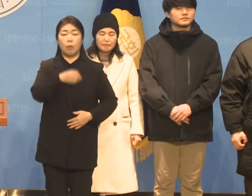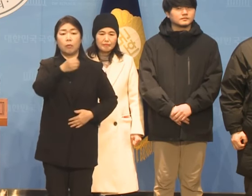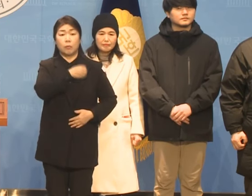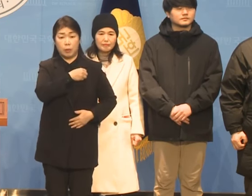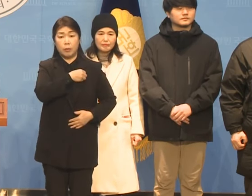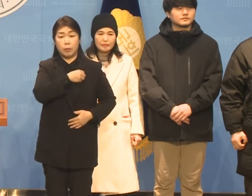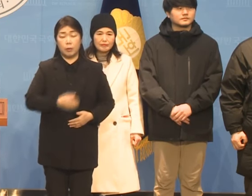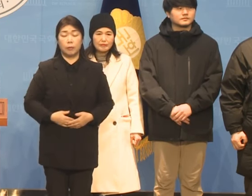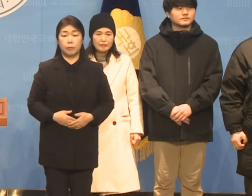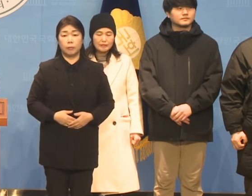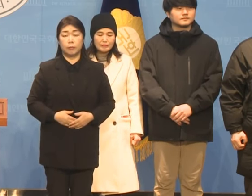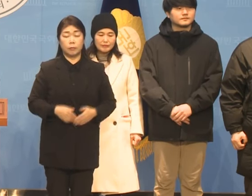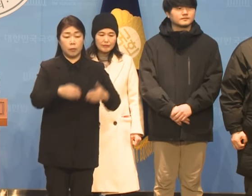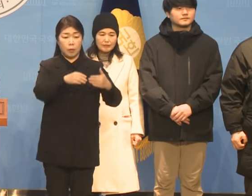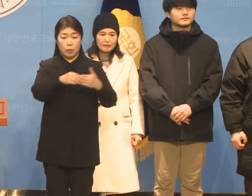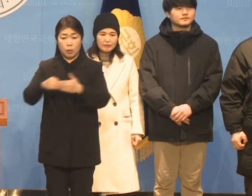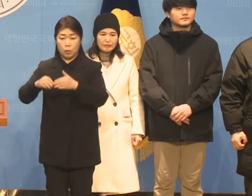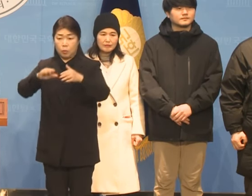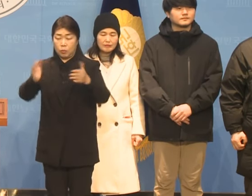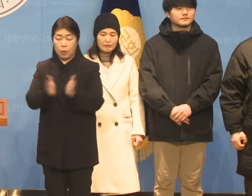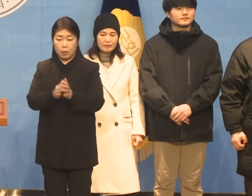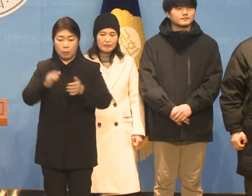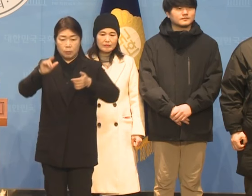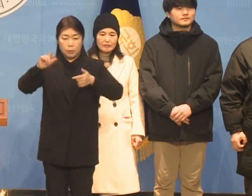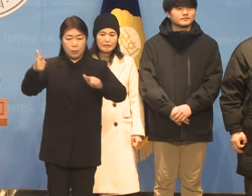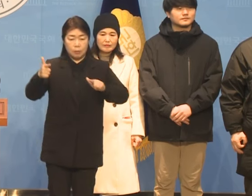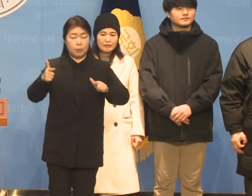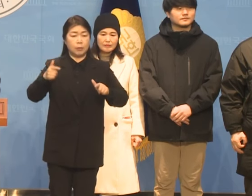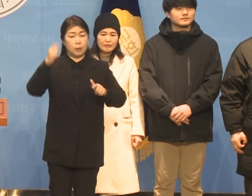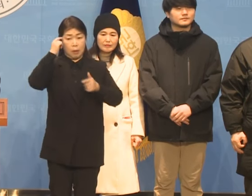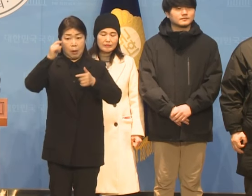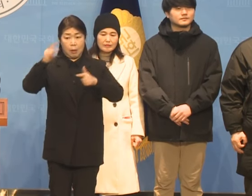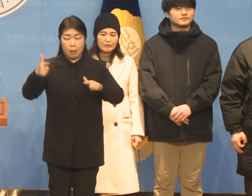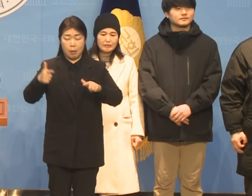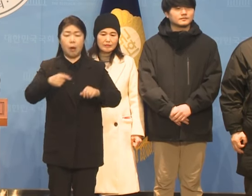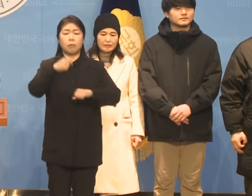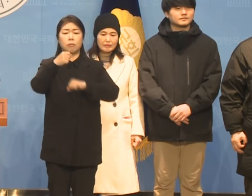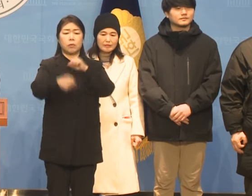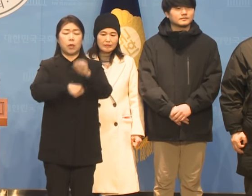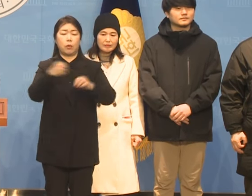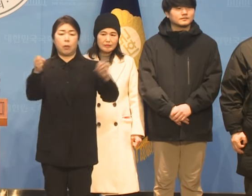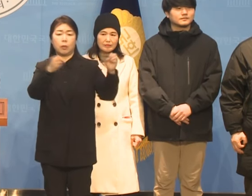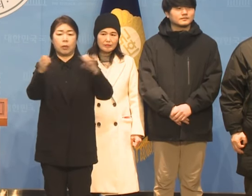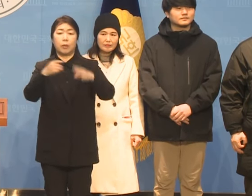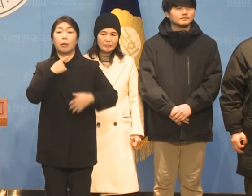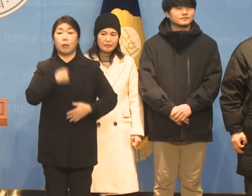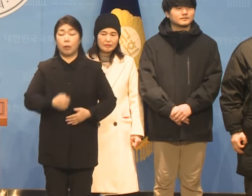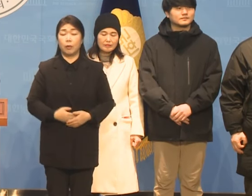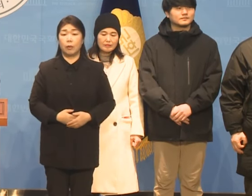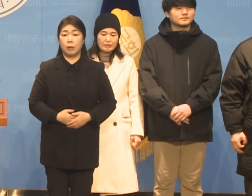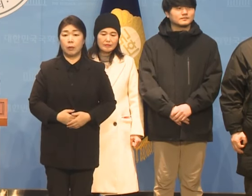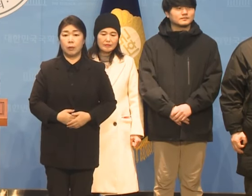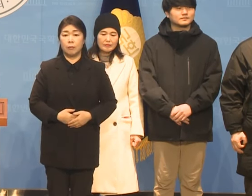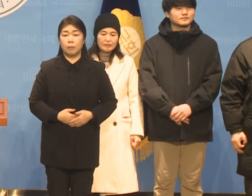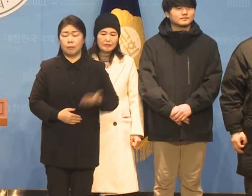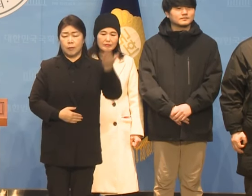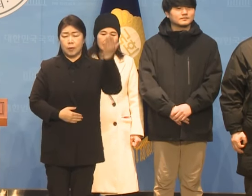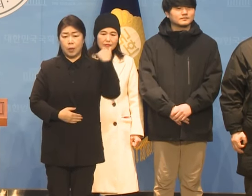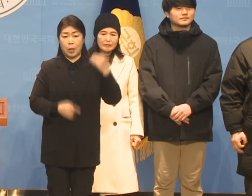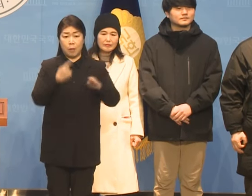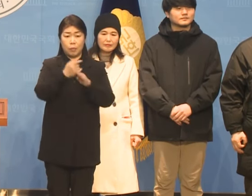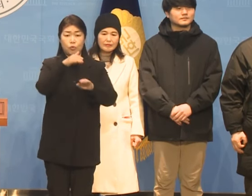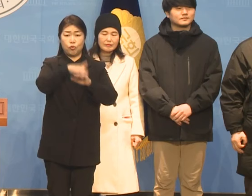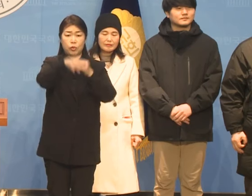지도부와 다른 의견을 거리낌 없이 말할 수 있었던 당내 민주주의의